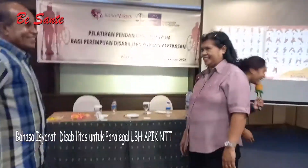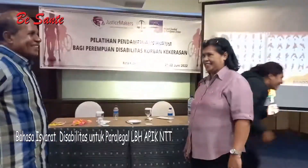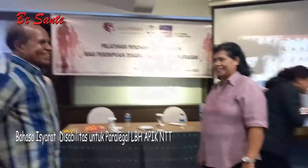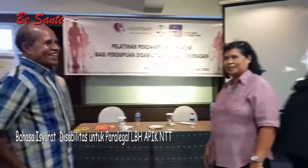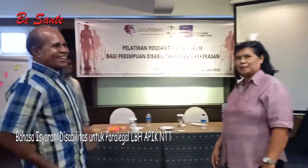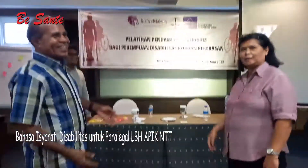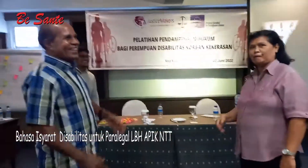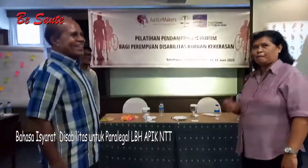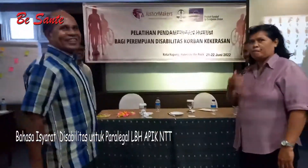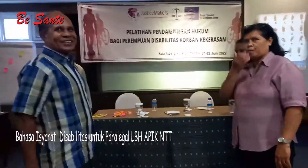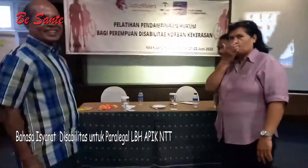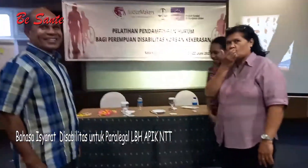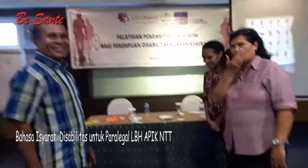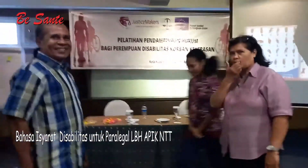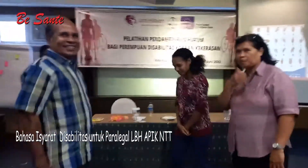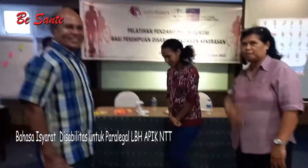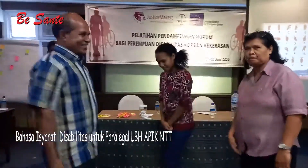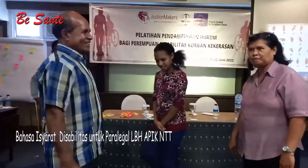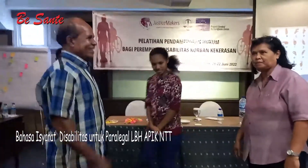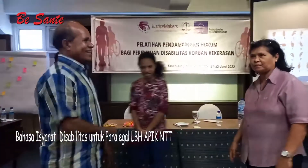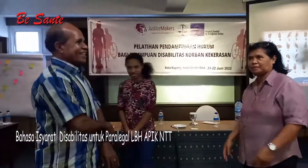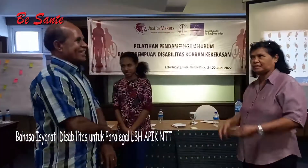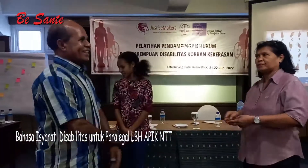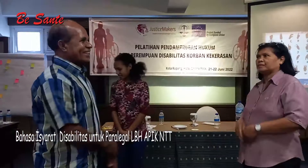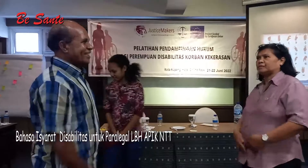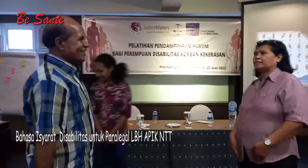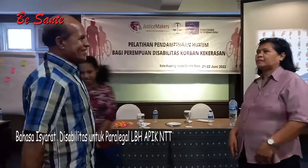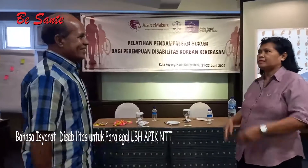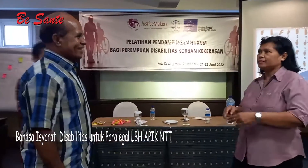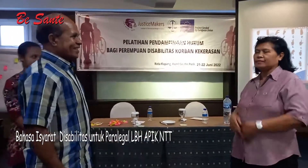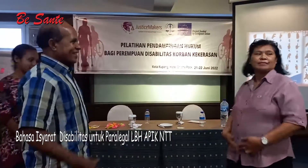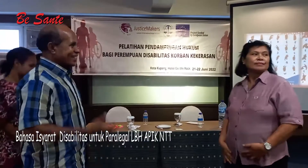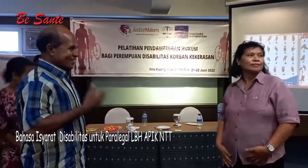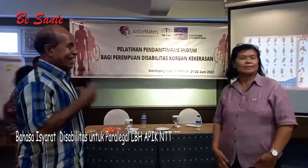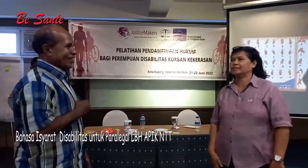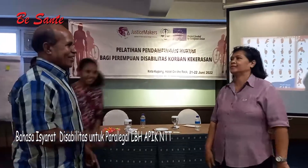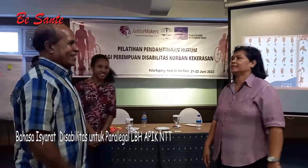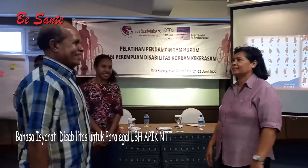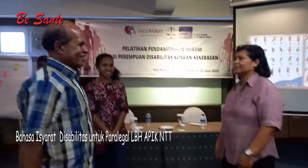Langsung stop. Bapak langsung stop S. Oke, lanjut. Silakan sampai dengan perkenalan.